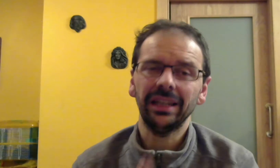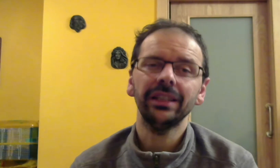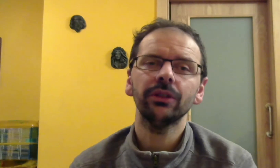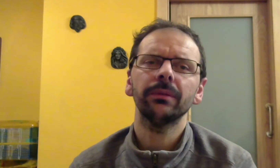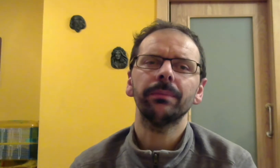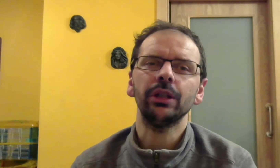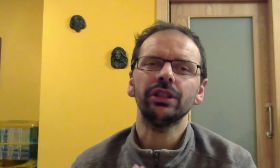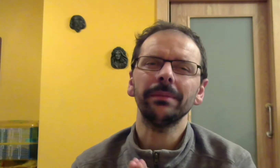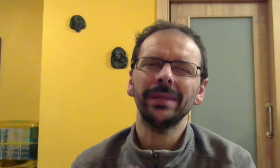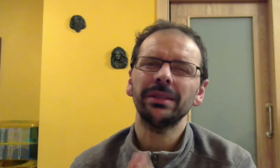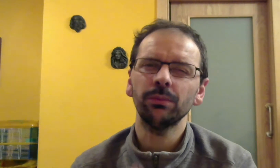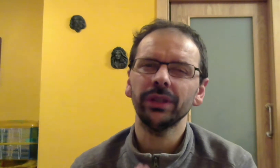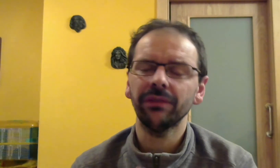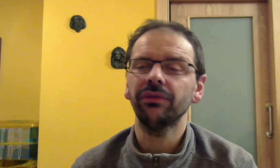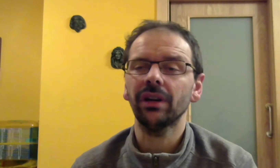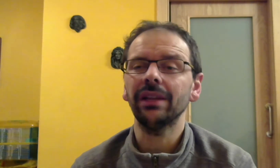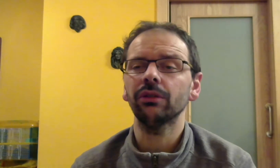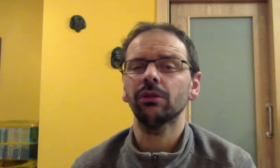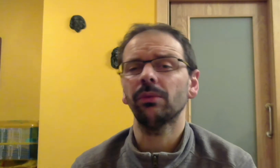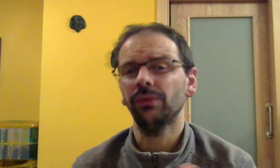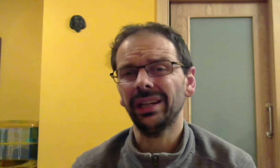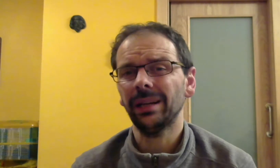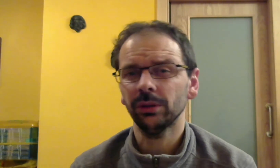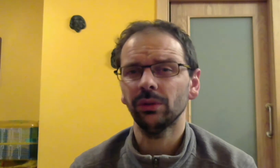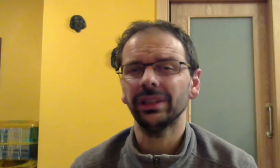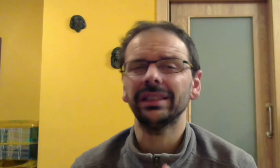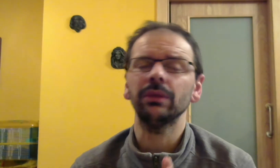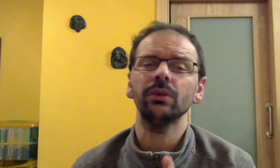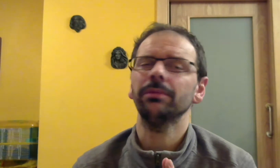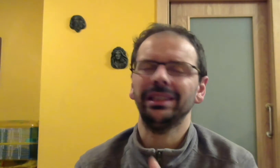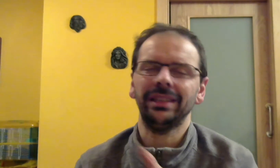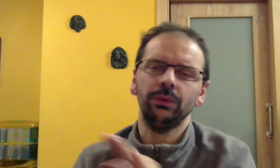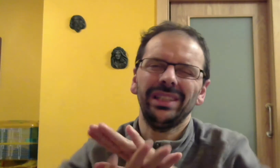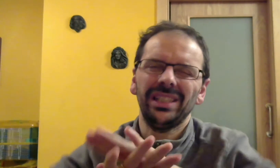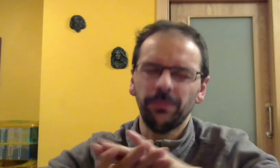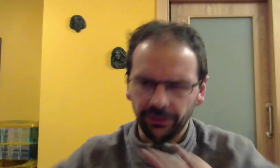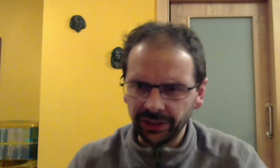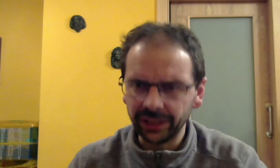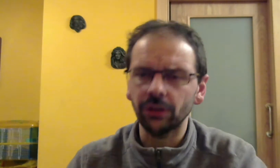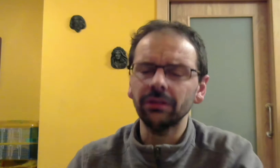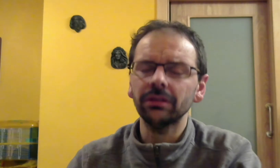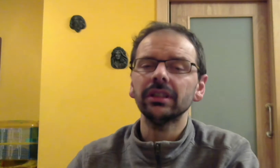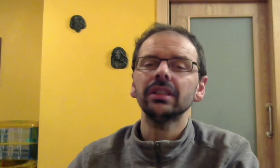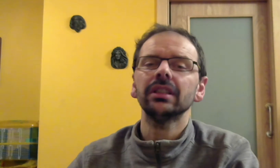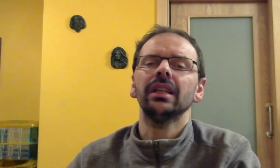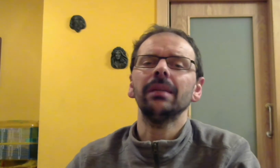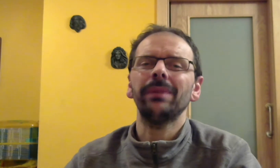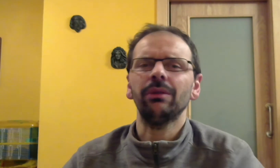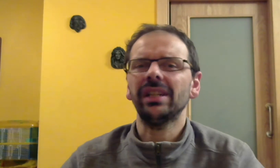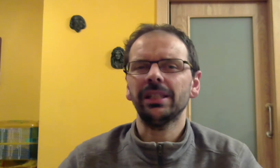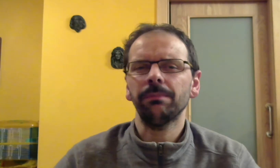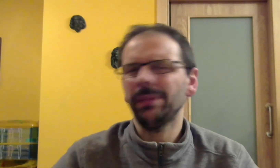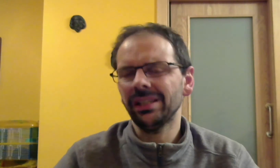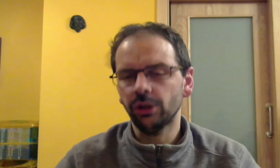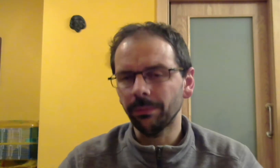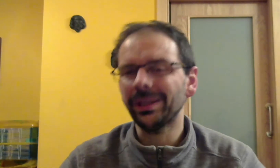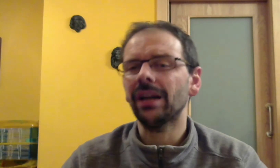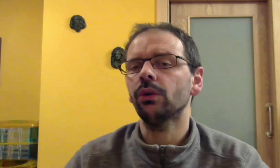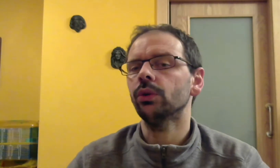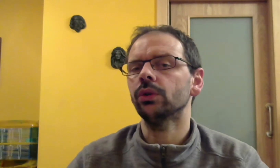salido, pero sí más muy enfocado, como fue el capítulo de Tatooine, porque Tatooine es perfecto, ¿eh?, para una space opera